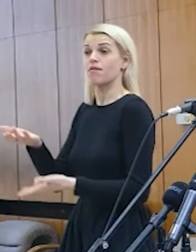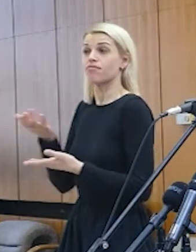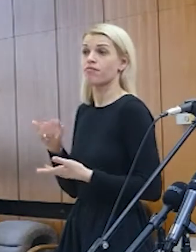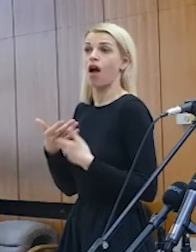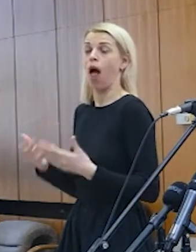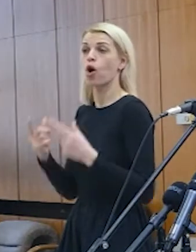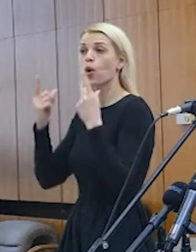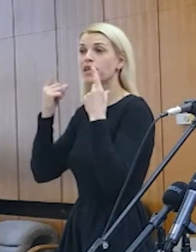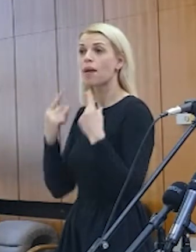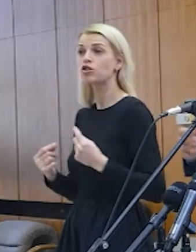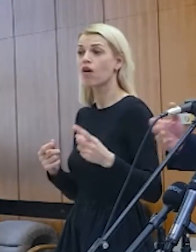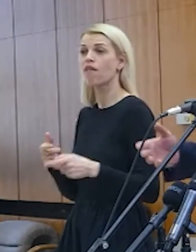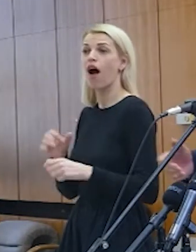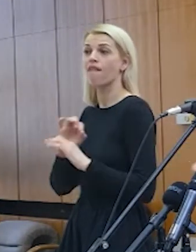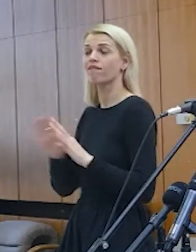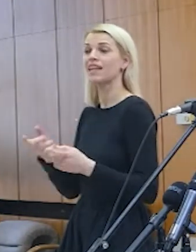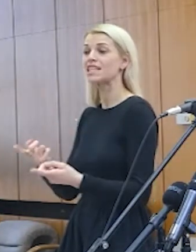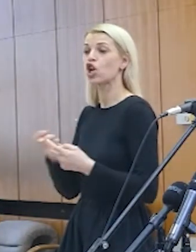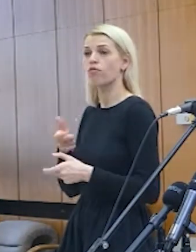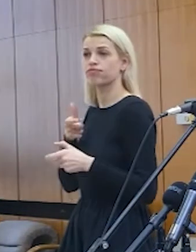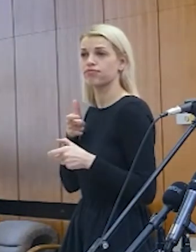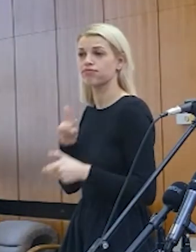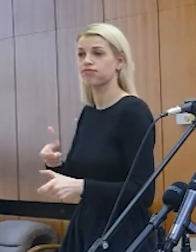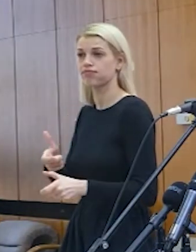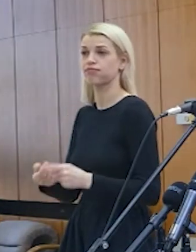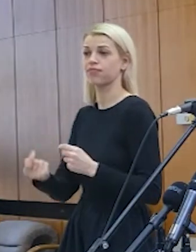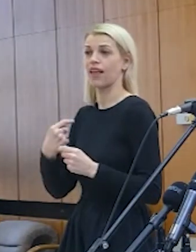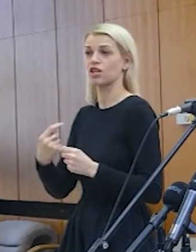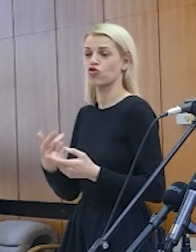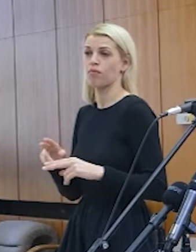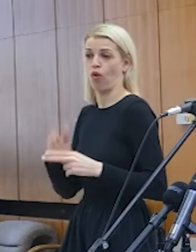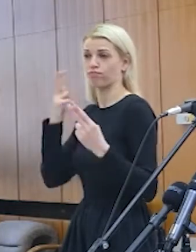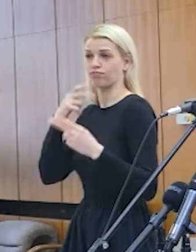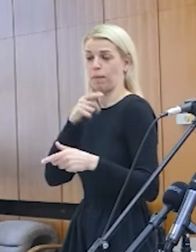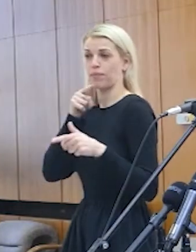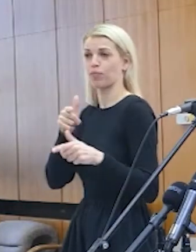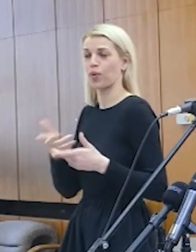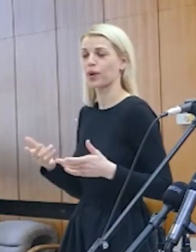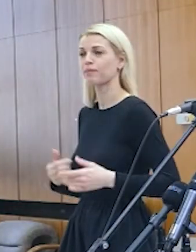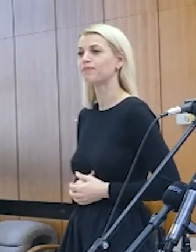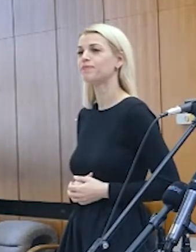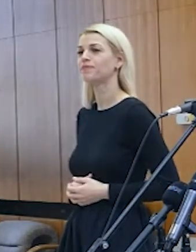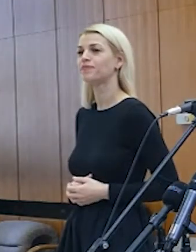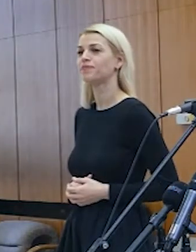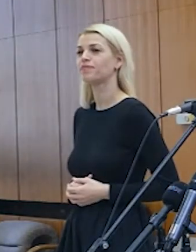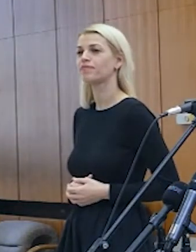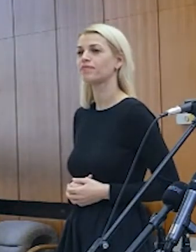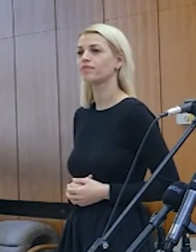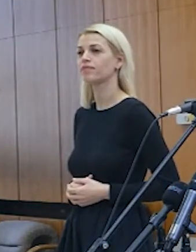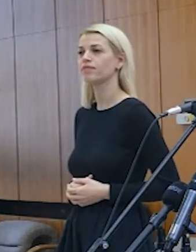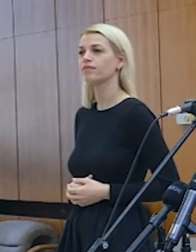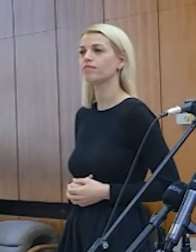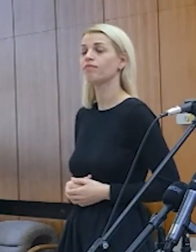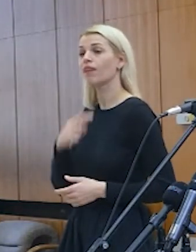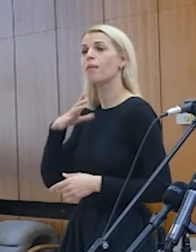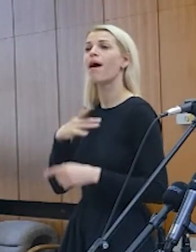Remišová niekde navrta zdroj o tejto výdatnosti, tak to treba len podporiť. Ja sa predsa ešte vrátim tým koaličným záležitostiam. Veronika Remišová